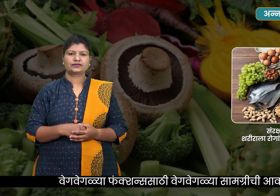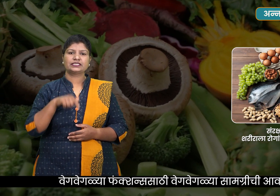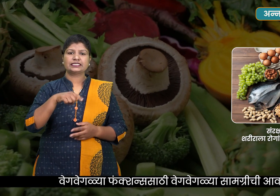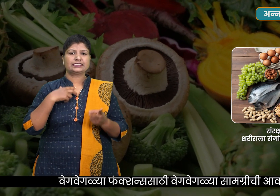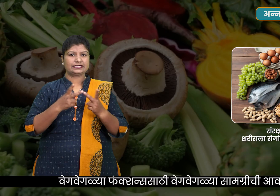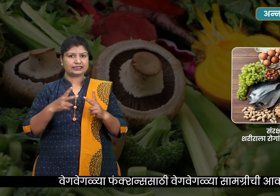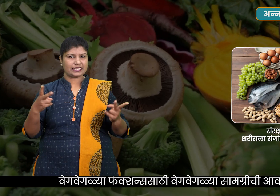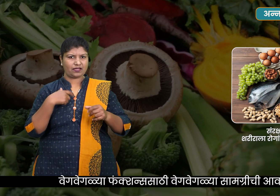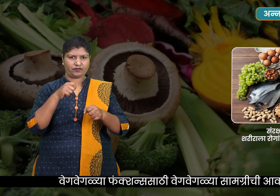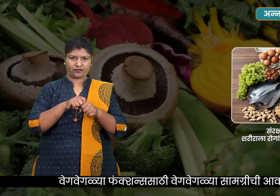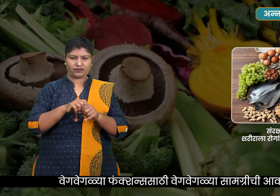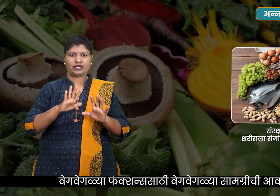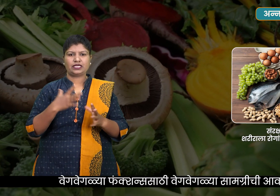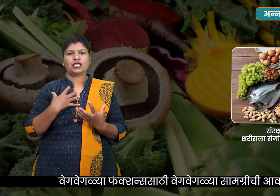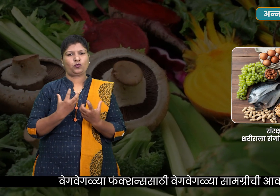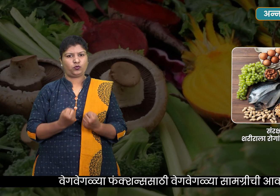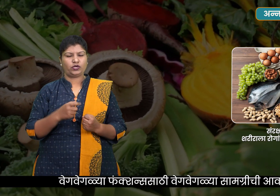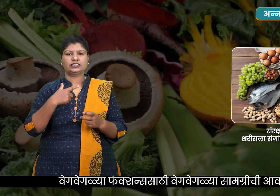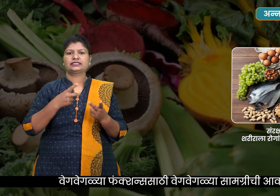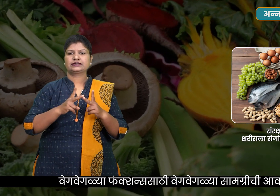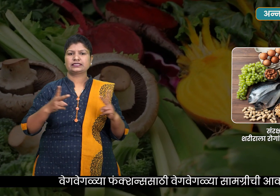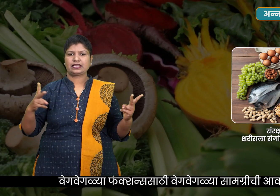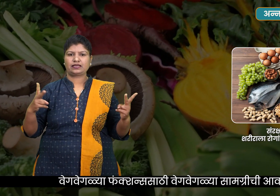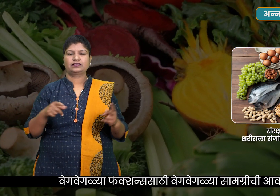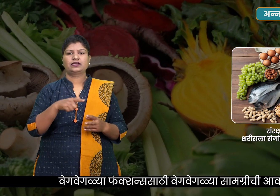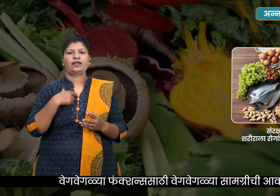वेगवेगळ्या फंक्शनसाठी वेगवेगळ्या सामग्रीची आवश्यकता असते.